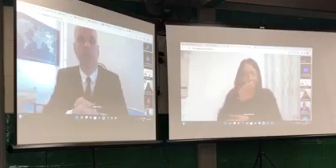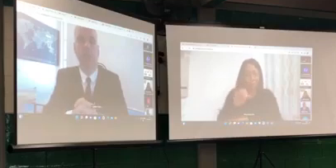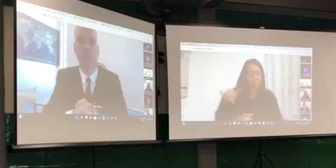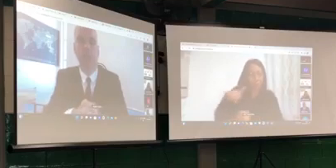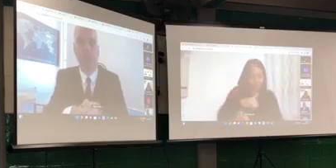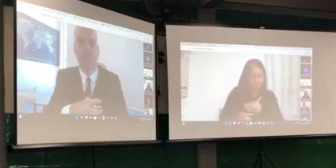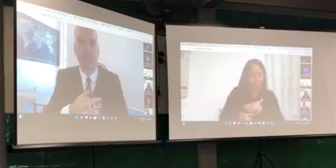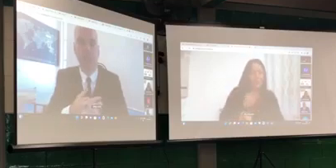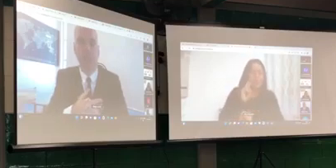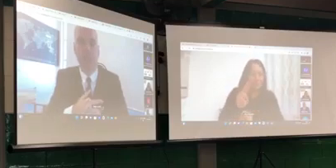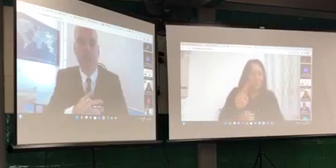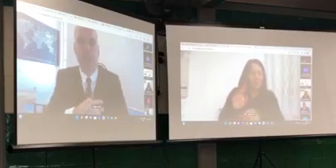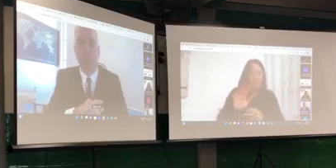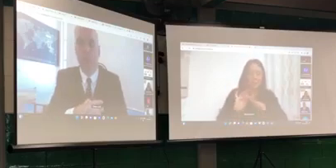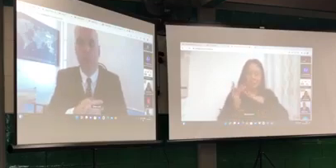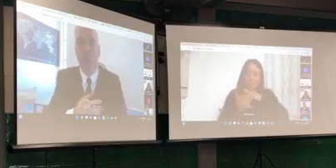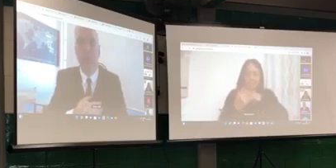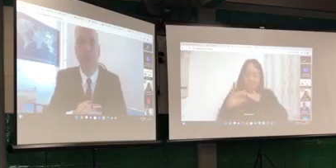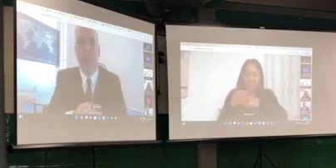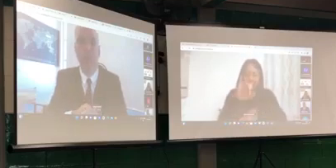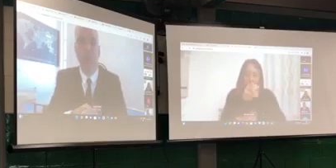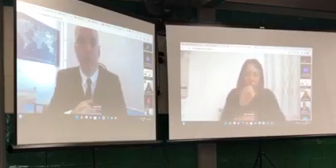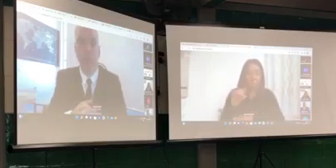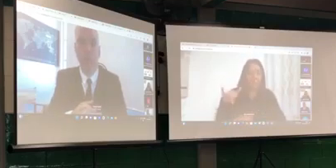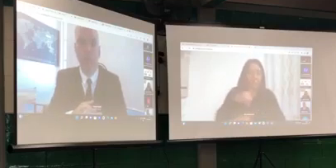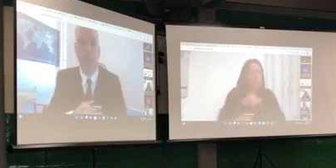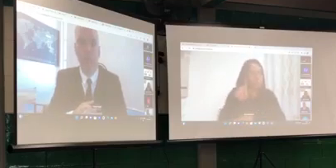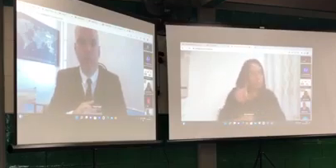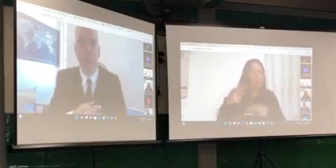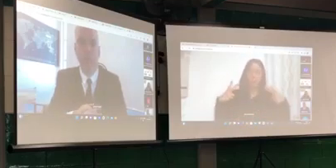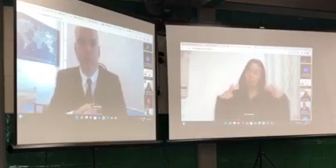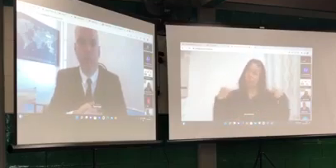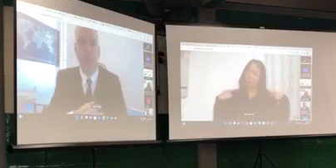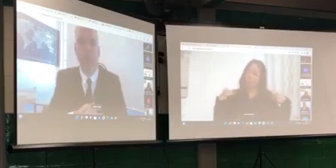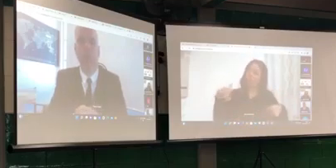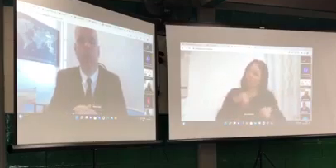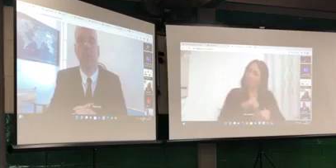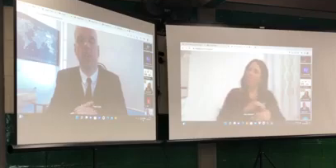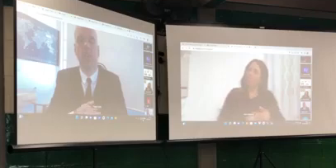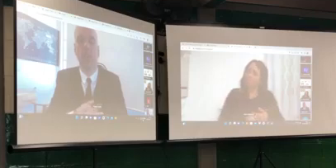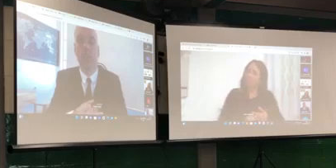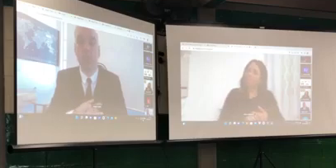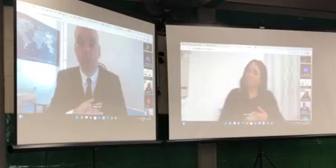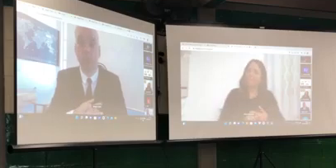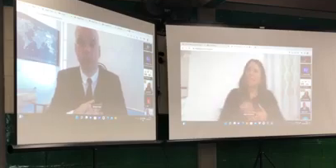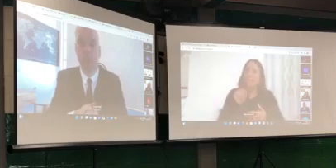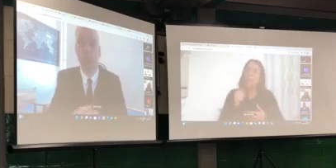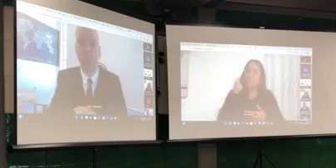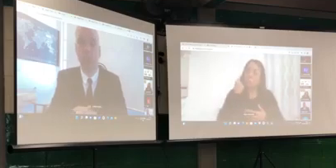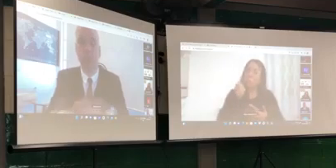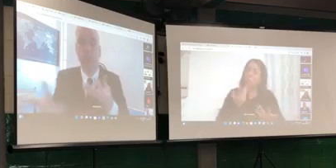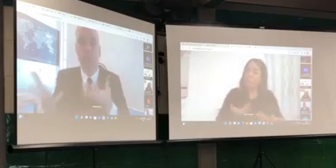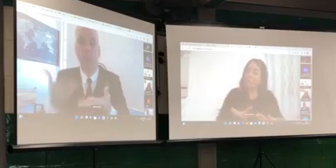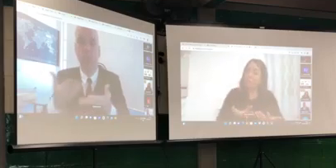olhar também nas redes sociais dele, o João Avião, ele é piloto, né, de avião e ele é surdo. Né? Ele conseguiu